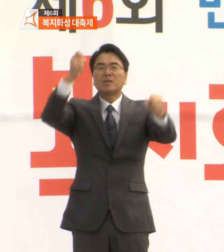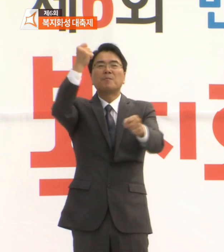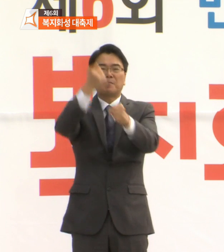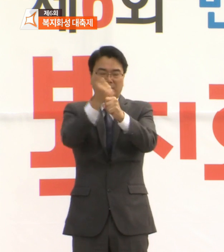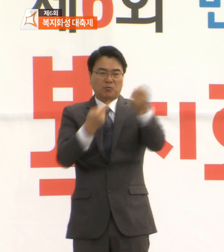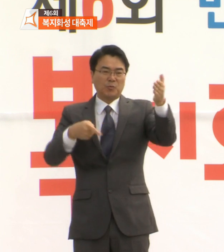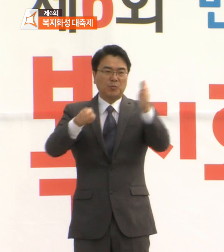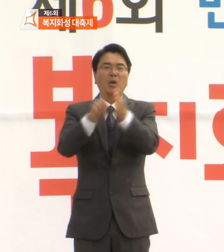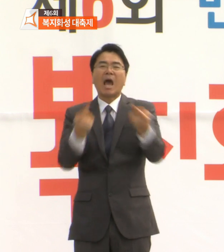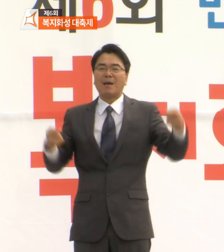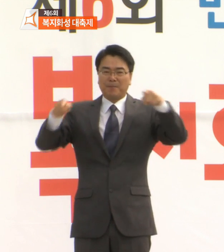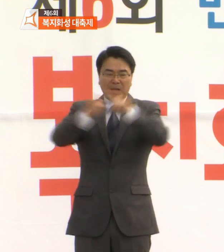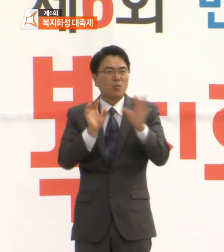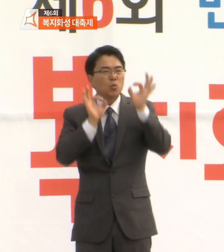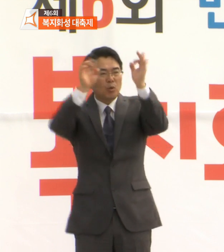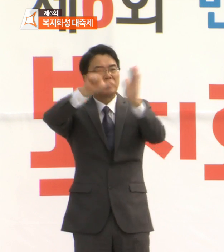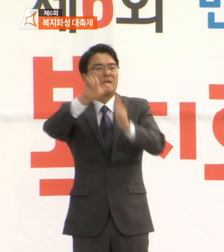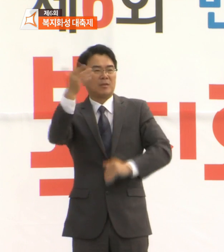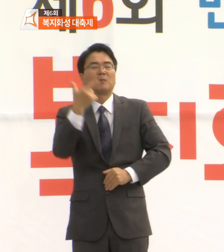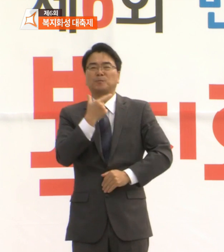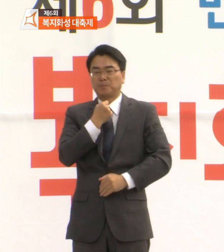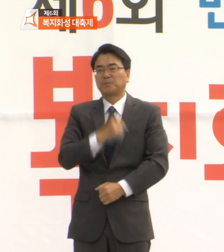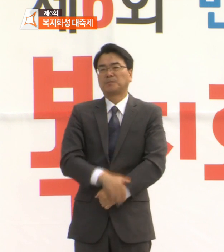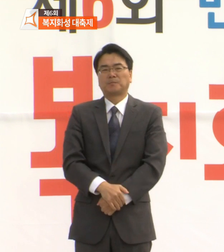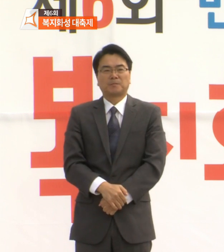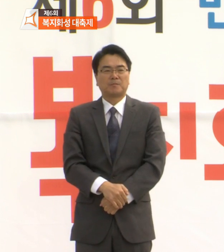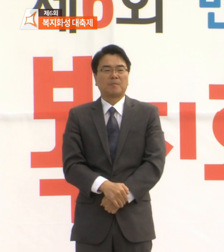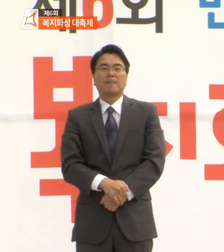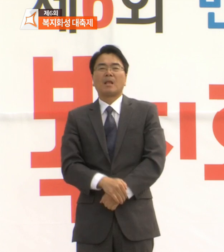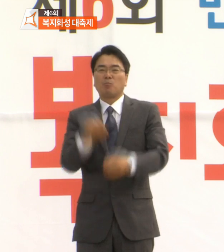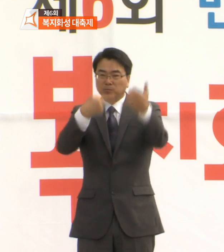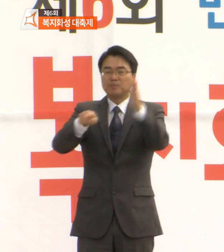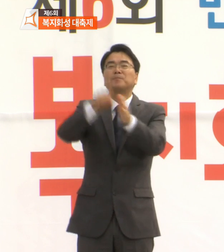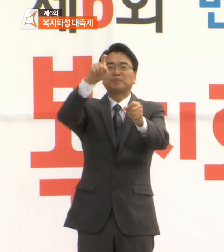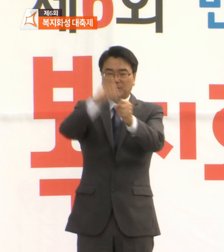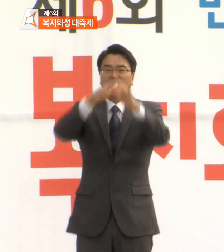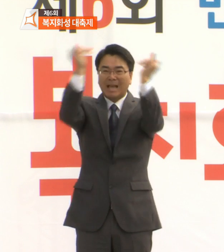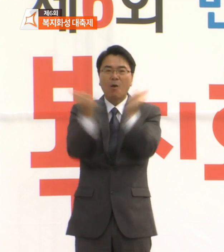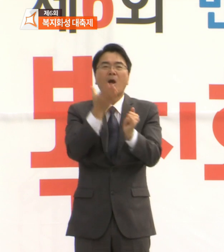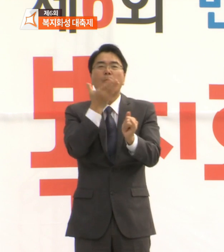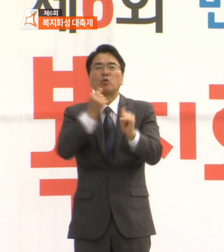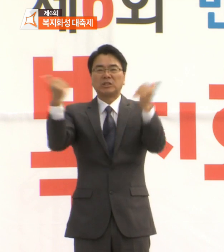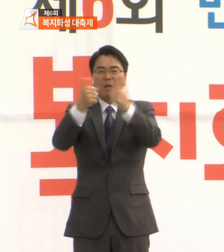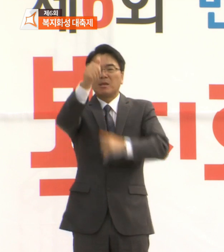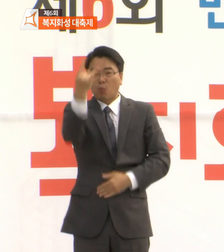위해 함께 노력하는 시간이 되었으면 합니다. 그러기 위해